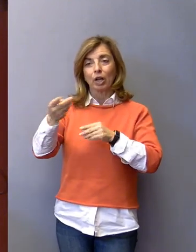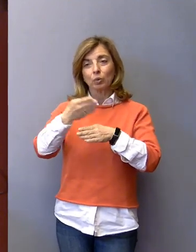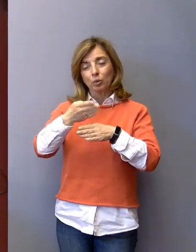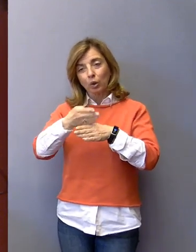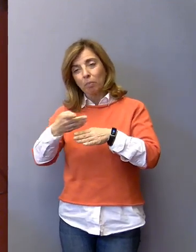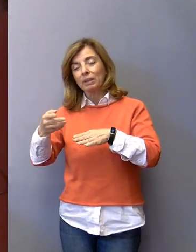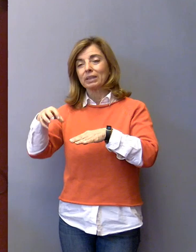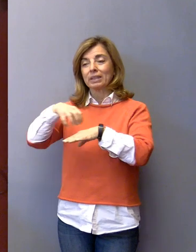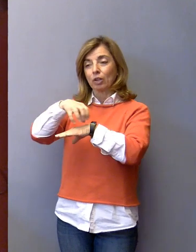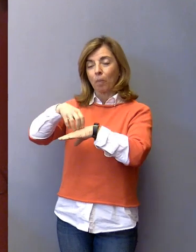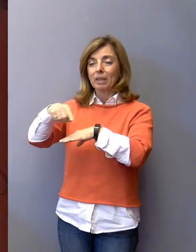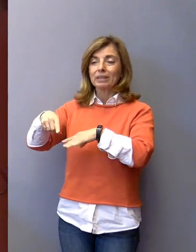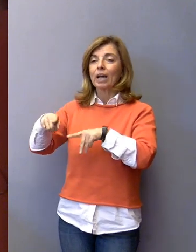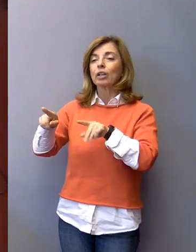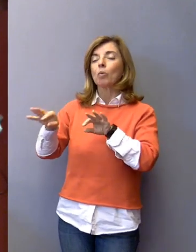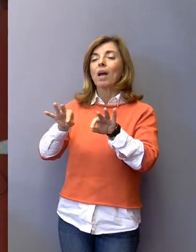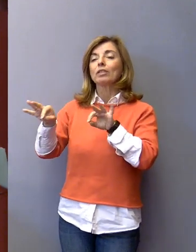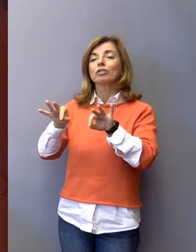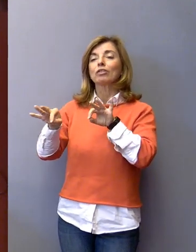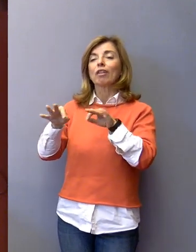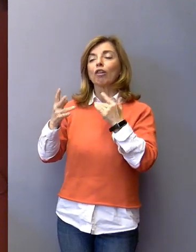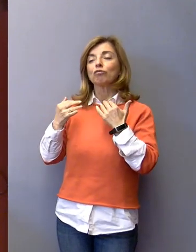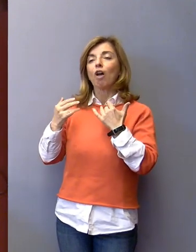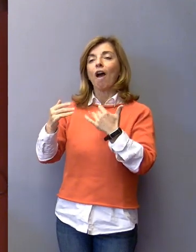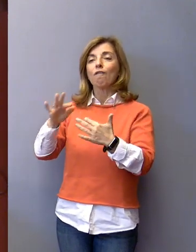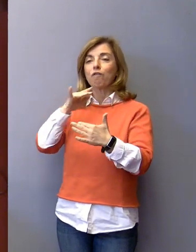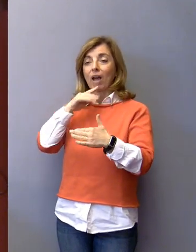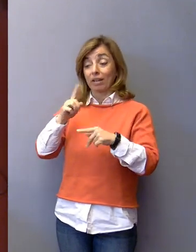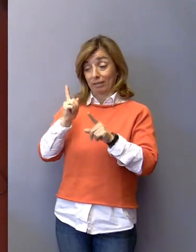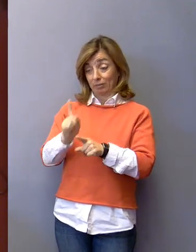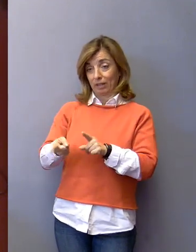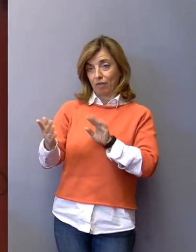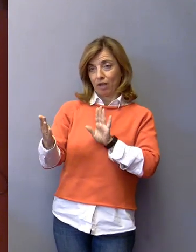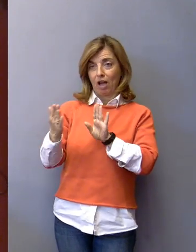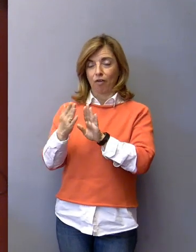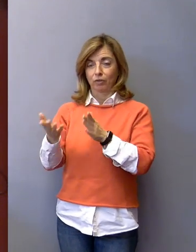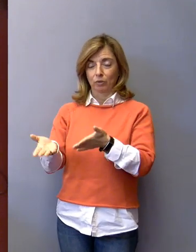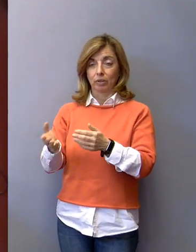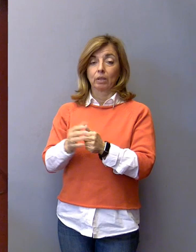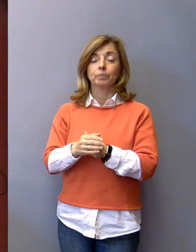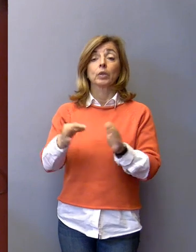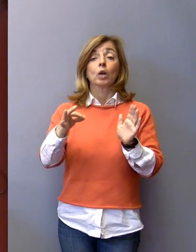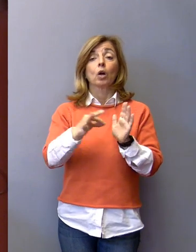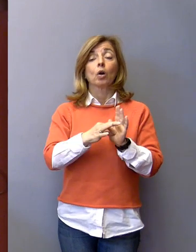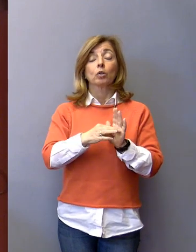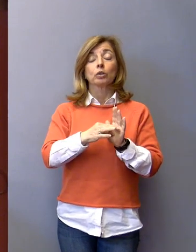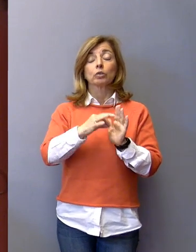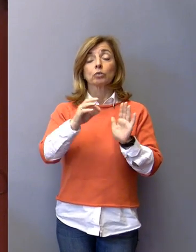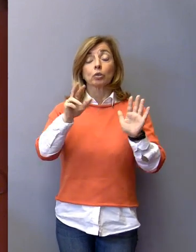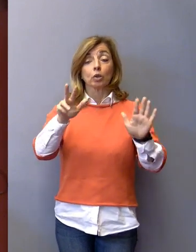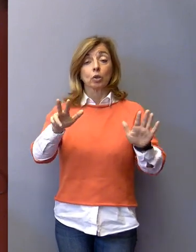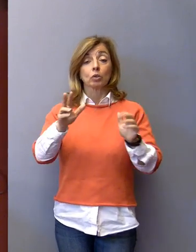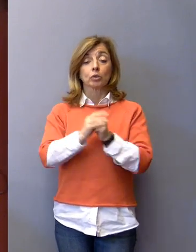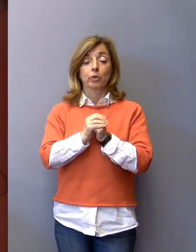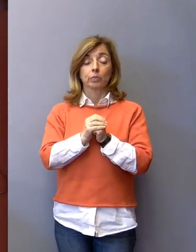commissari sulla strategia verde che ci apprestiamo a Diciamo ad affrontare l'ordine del giorno numero 8 anche qui